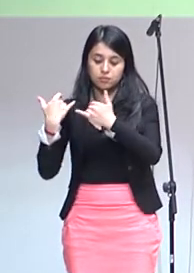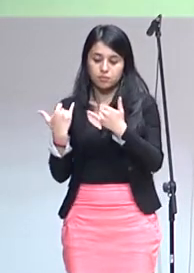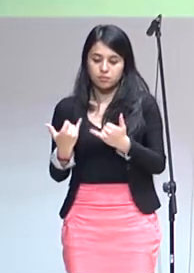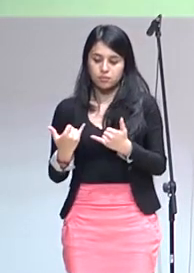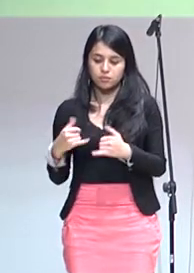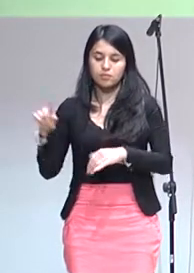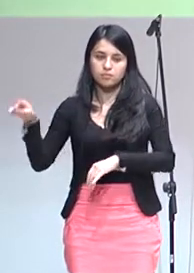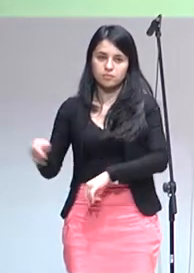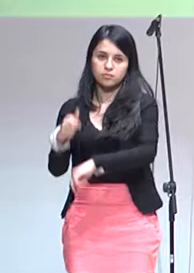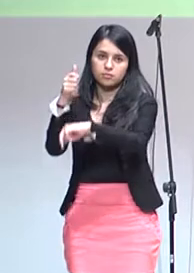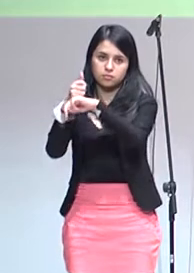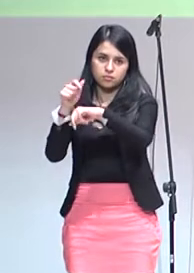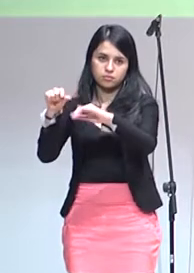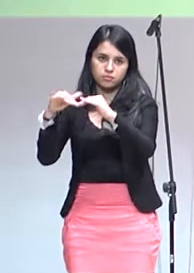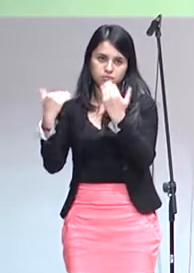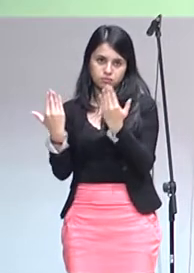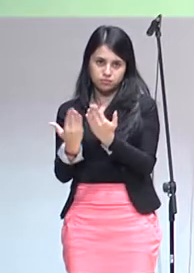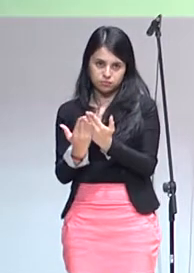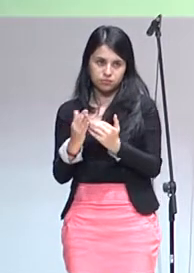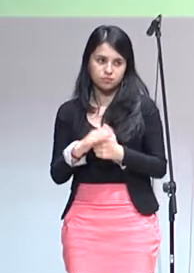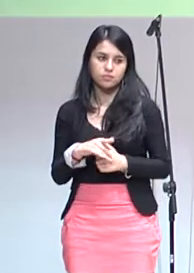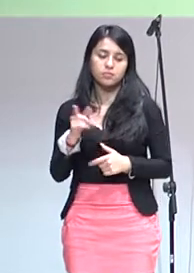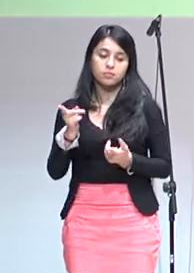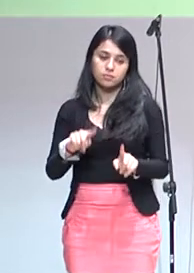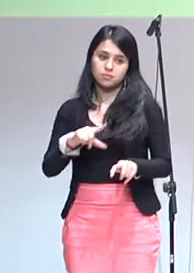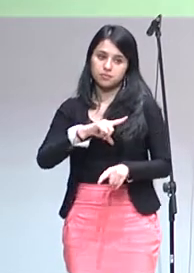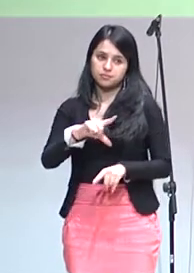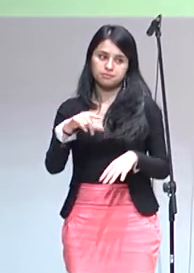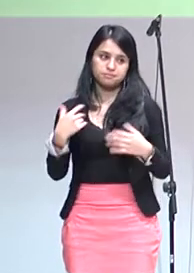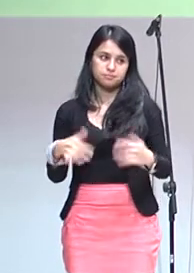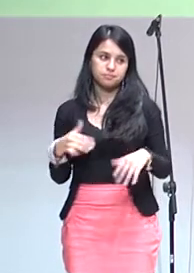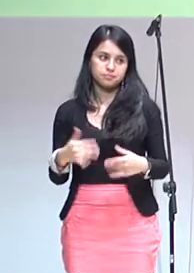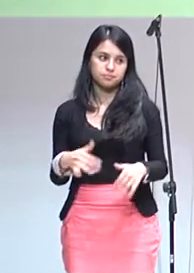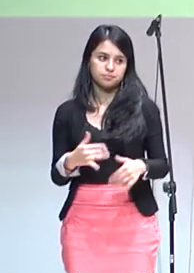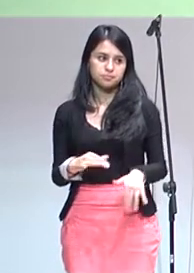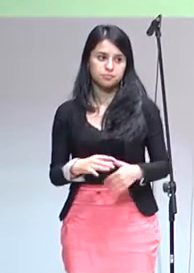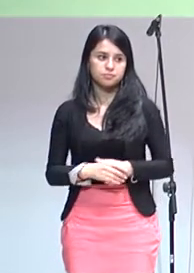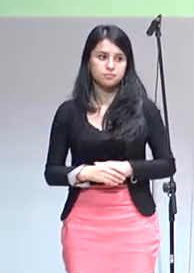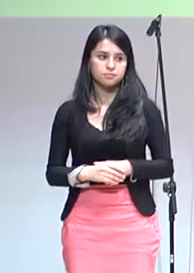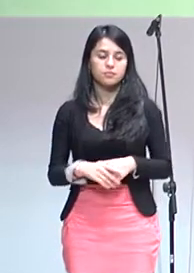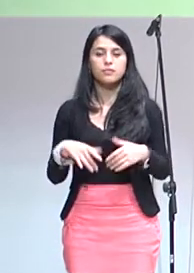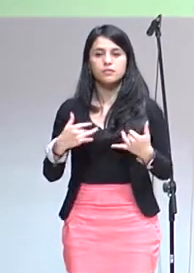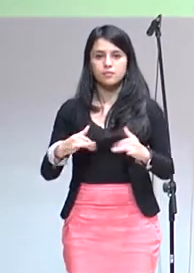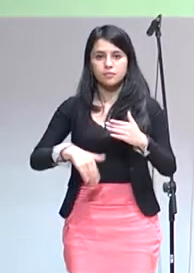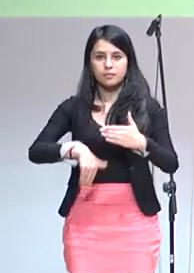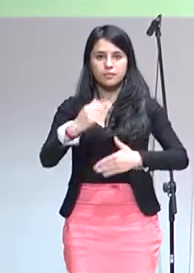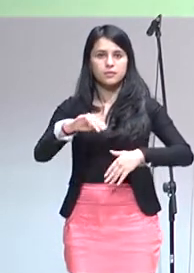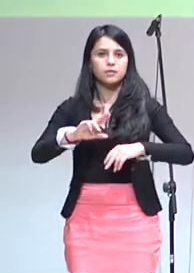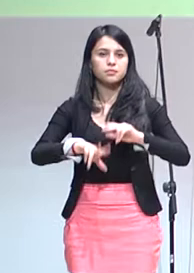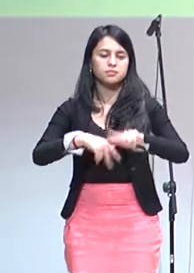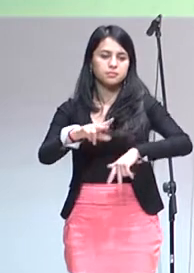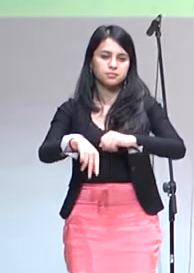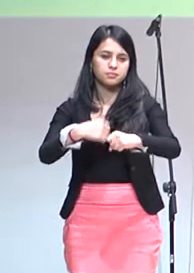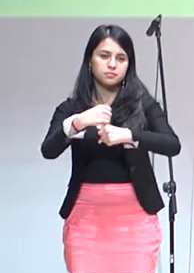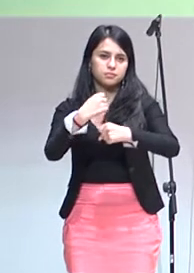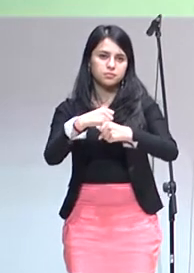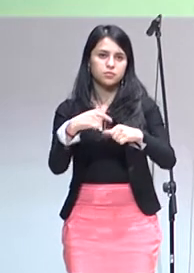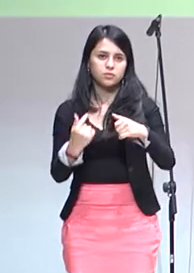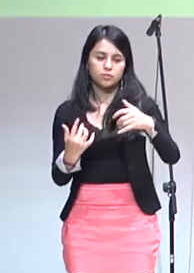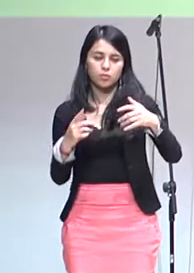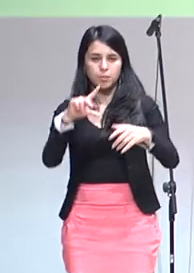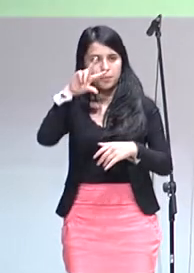el rector del colegio y es un gran líder, un gran líder. Entonces comenzamos a hacer todo el trabajo de ir ajustando el